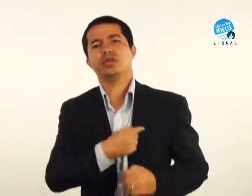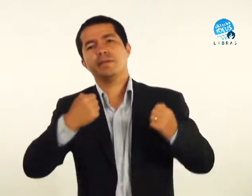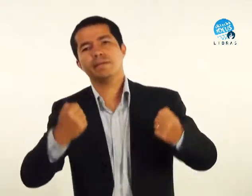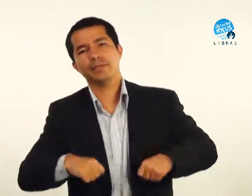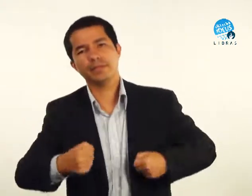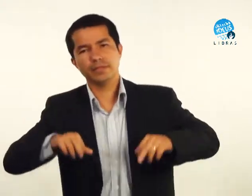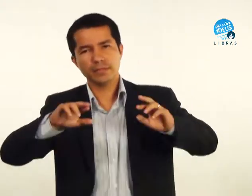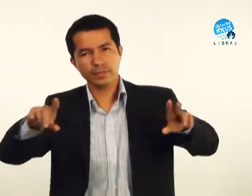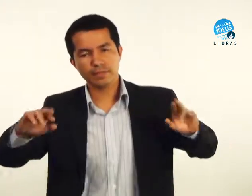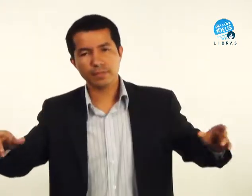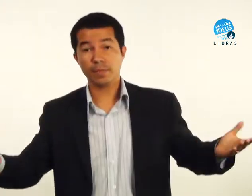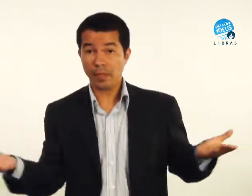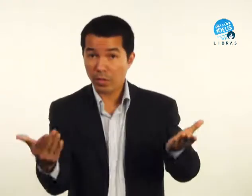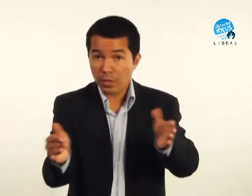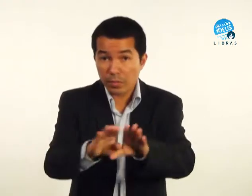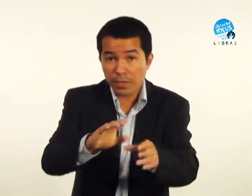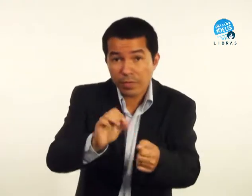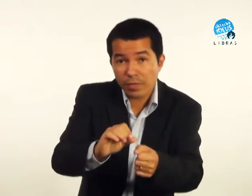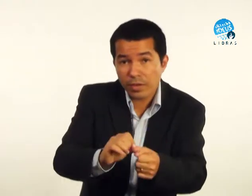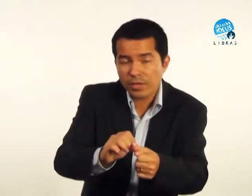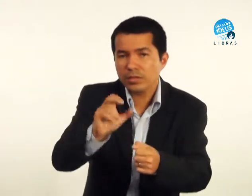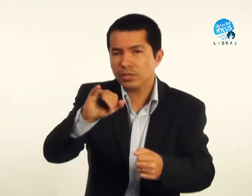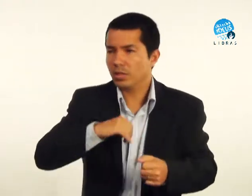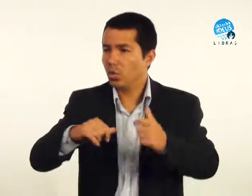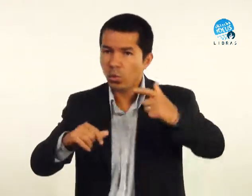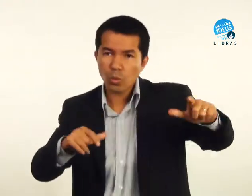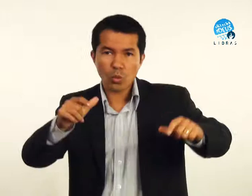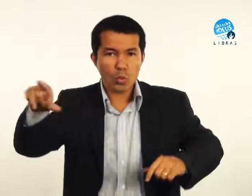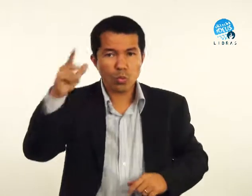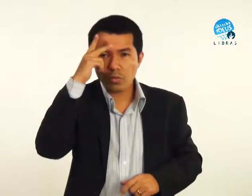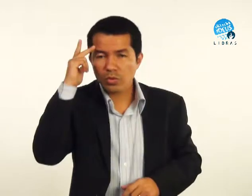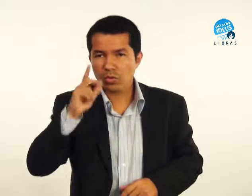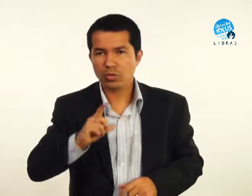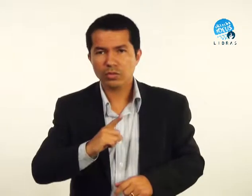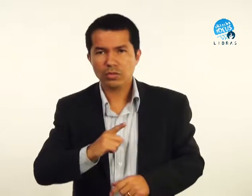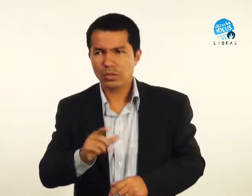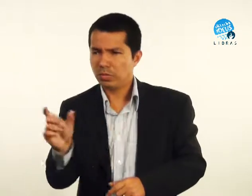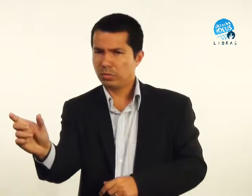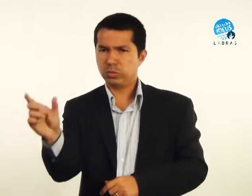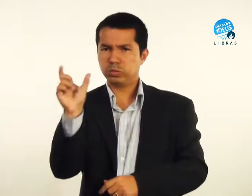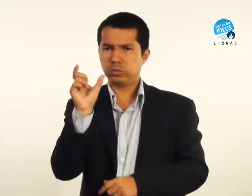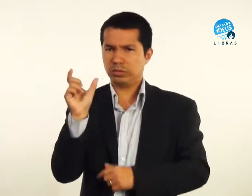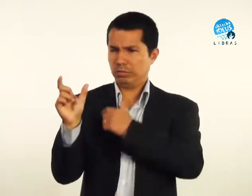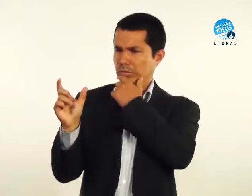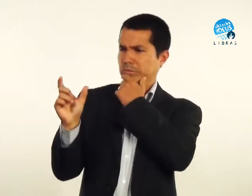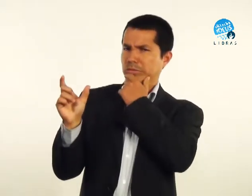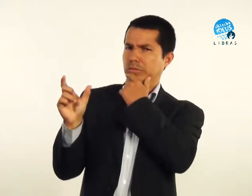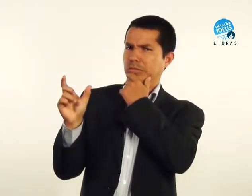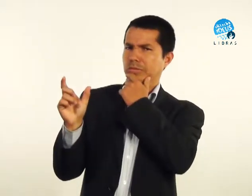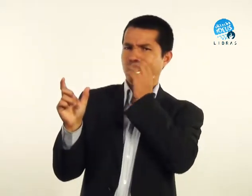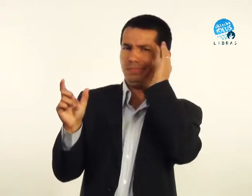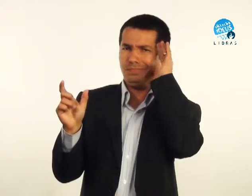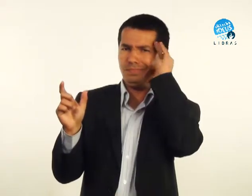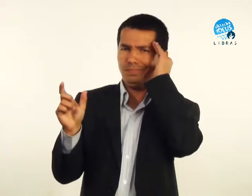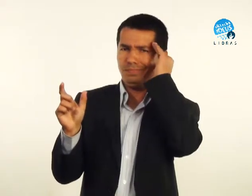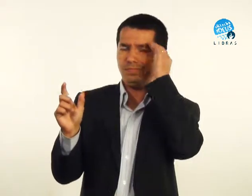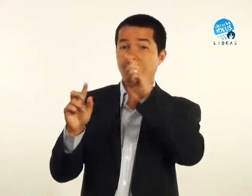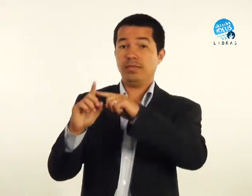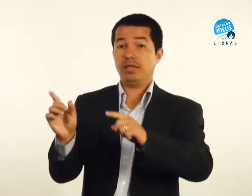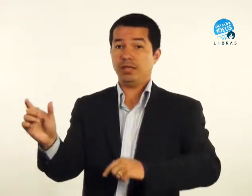na nossa vida, que a gente não sabe o que é. Ele faz quando alguém passa perto da gente e diz uma palavra que a gente não entende